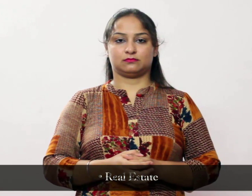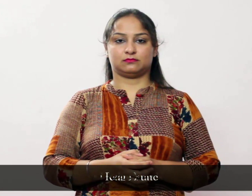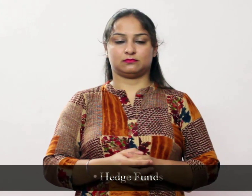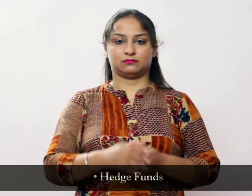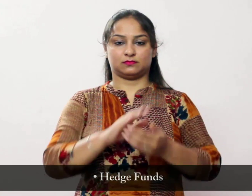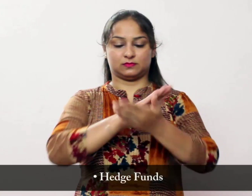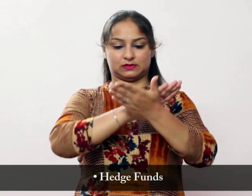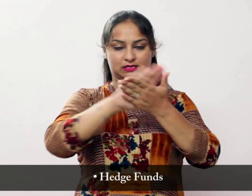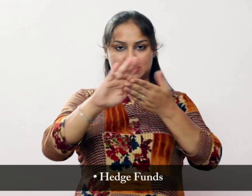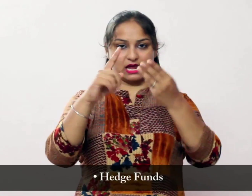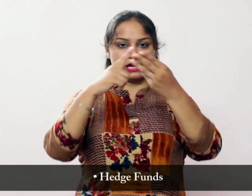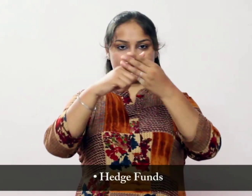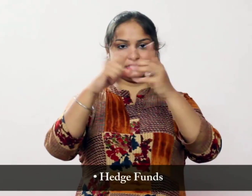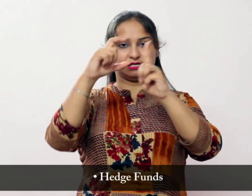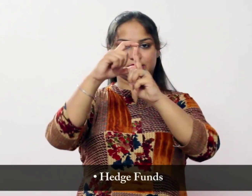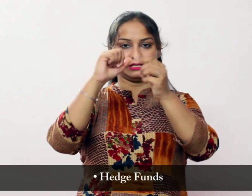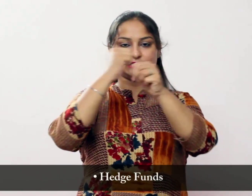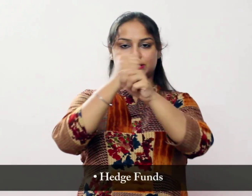बचाव कोष,